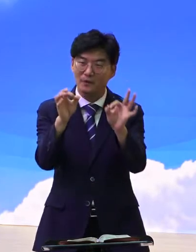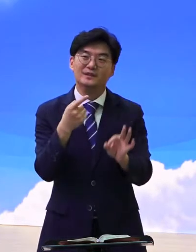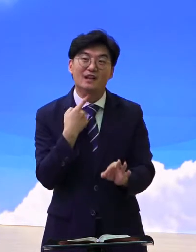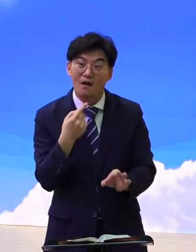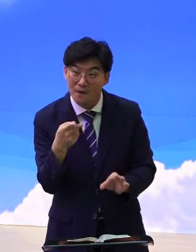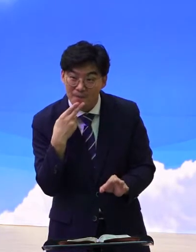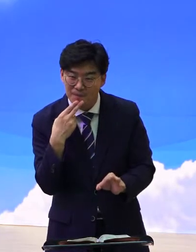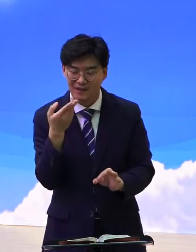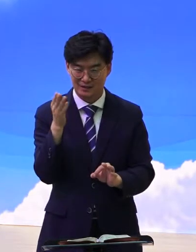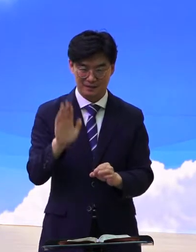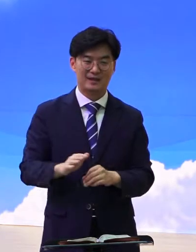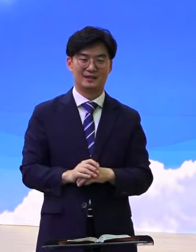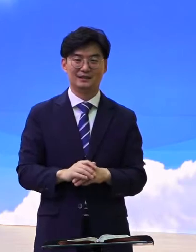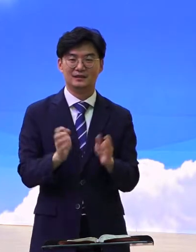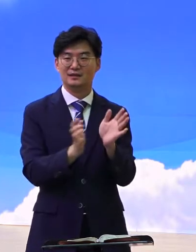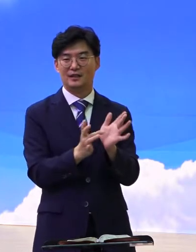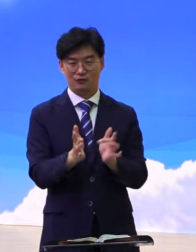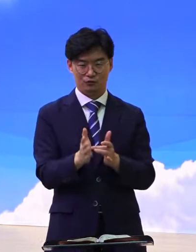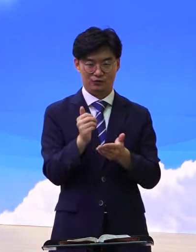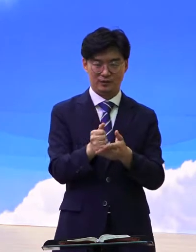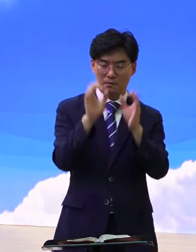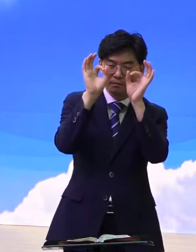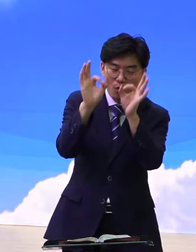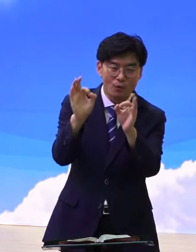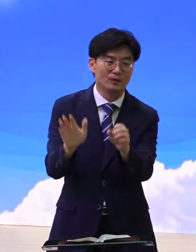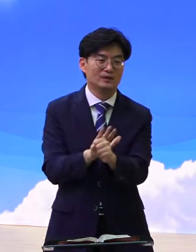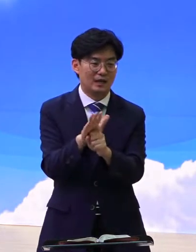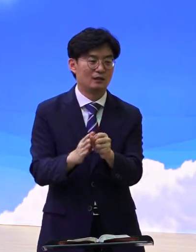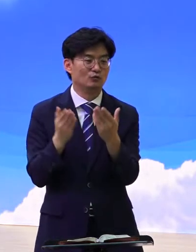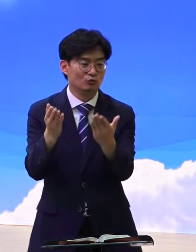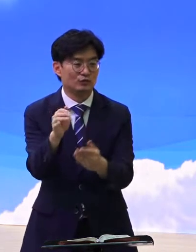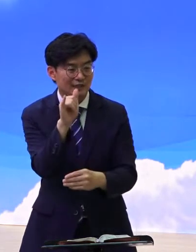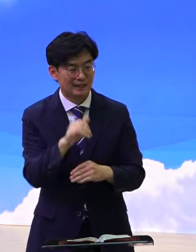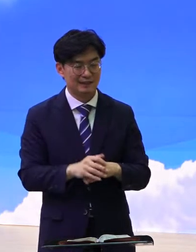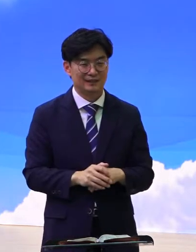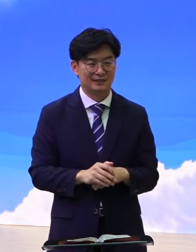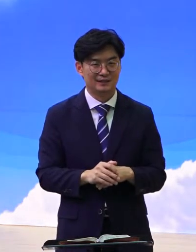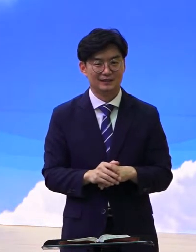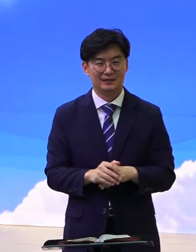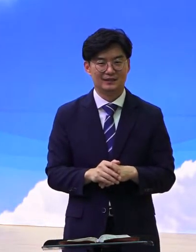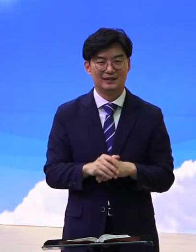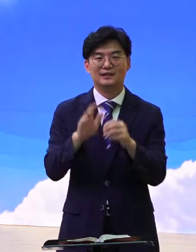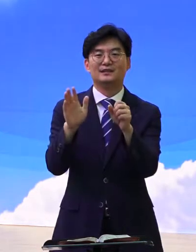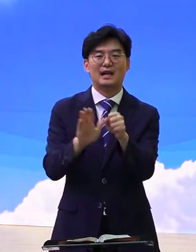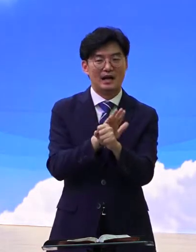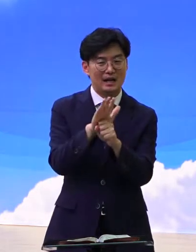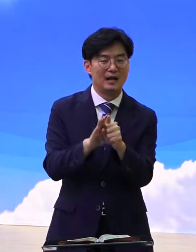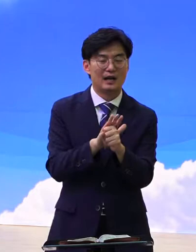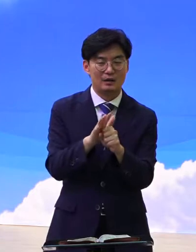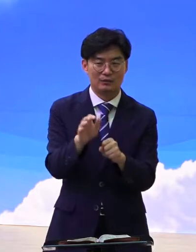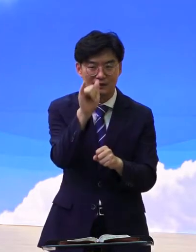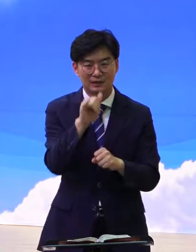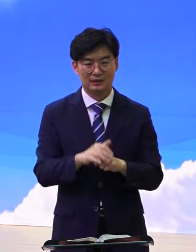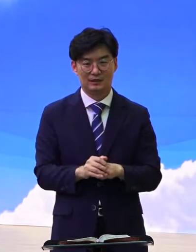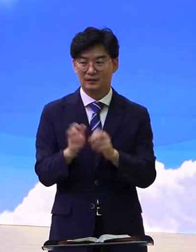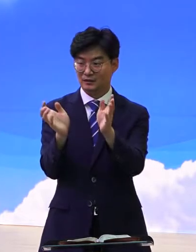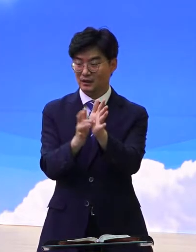사람이었다 라고 기록했습니다. 너희가 예수를 보지 못하였으나 사랑하는도다. 그것이 가능한